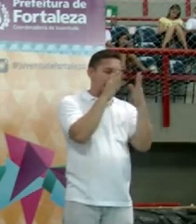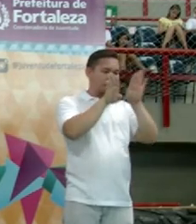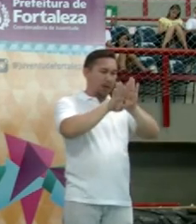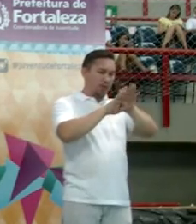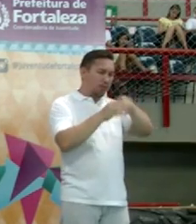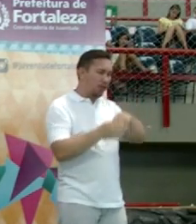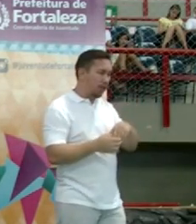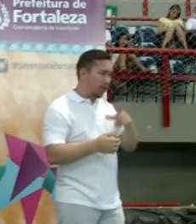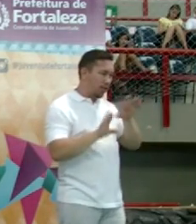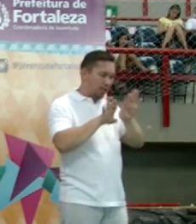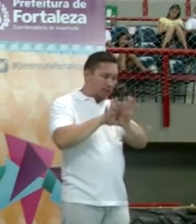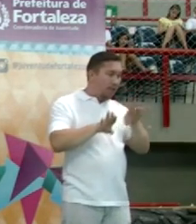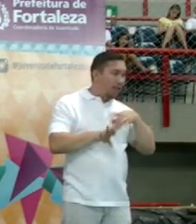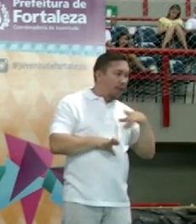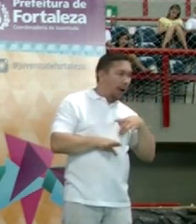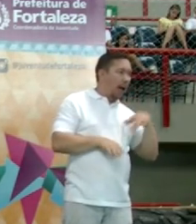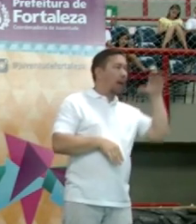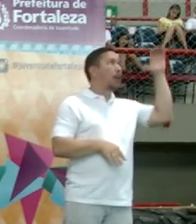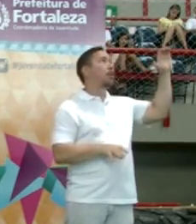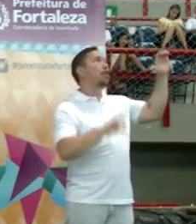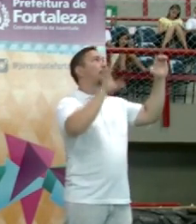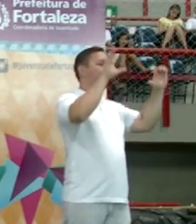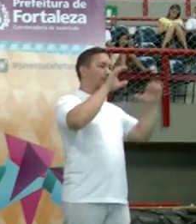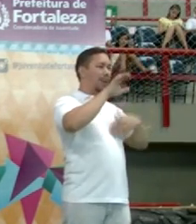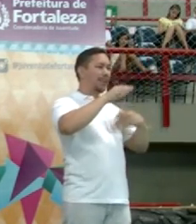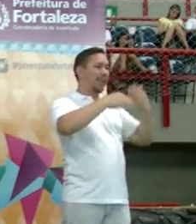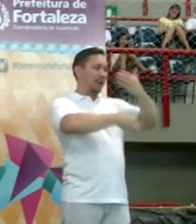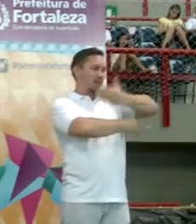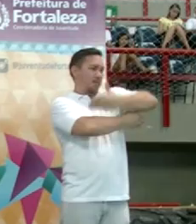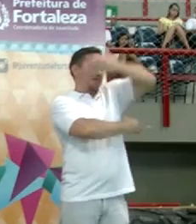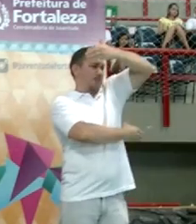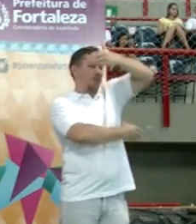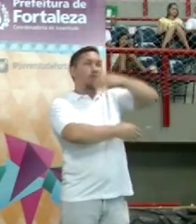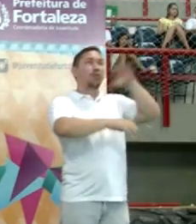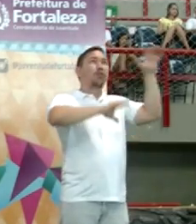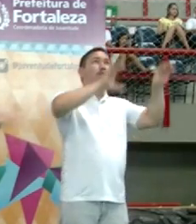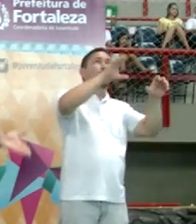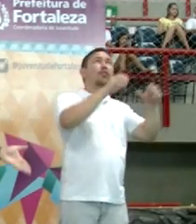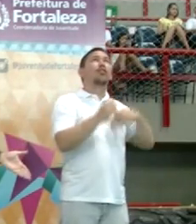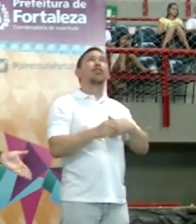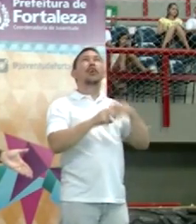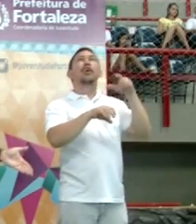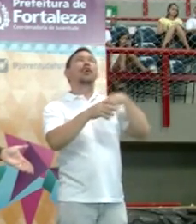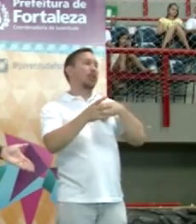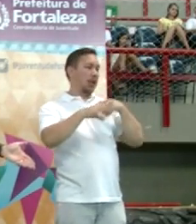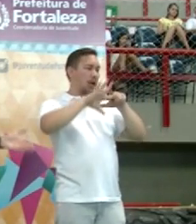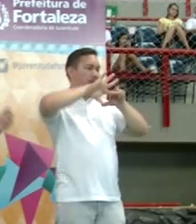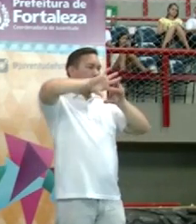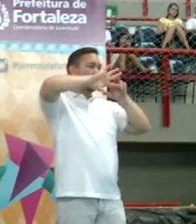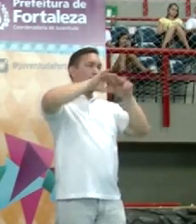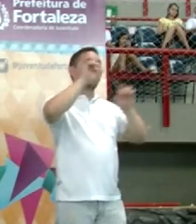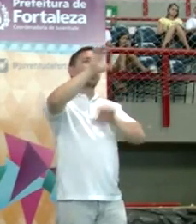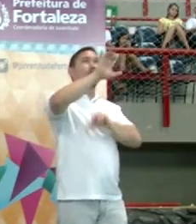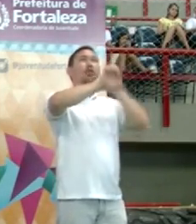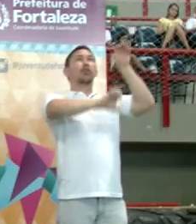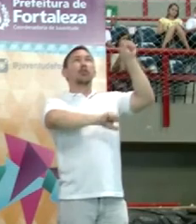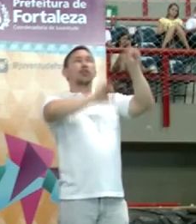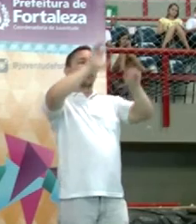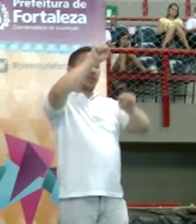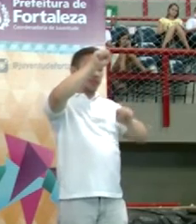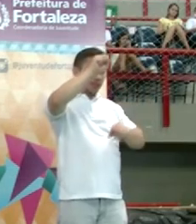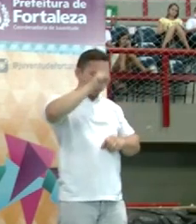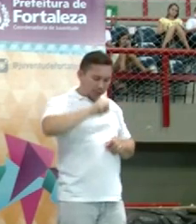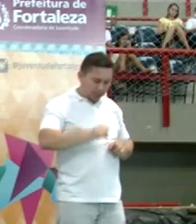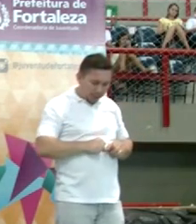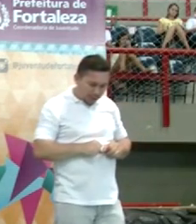portão. Então ele vai tentar invadir como? Subir no muro. Como? Bota uma escada e sobe. E era uma batalha interessante,